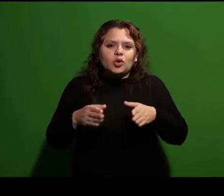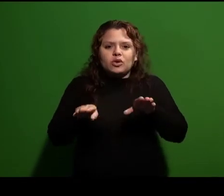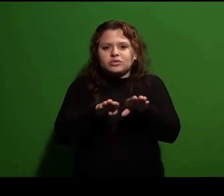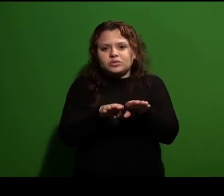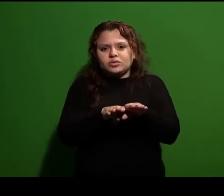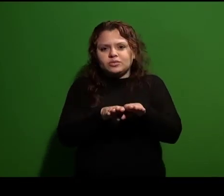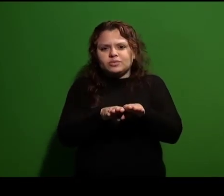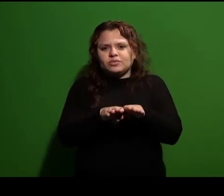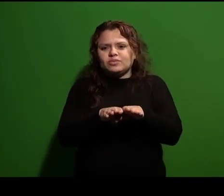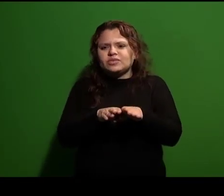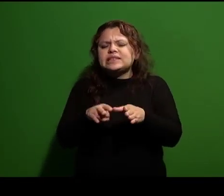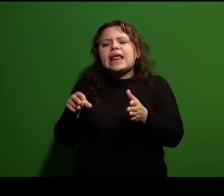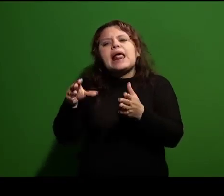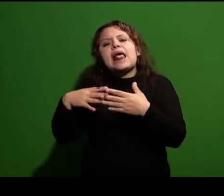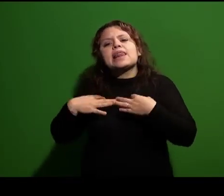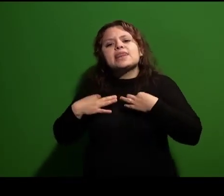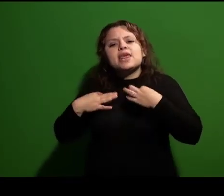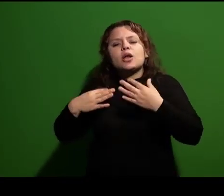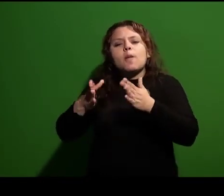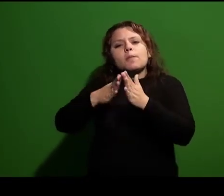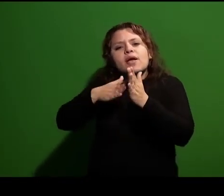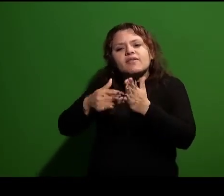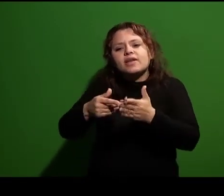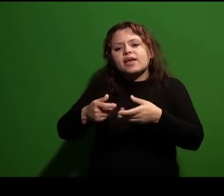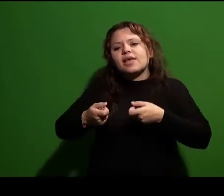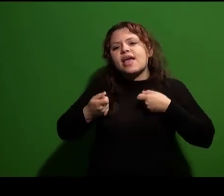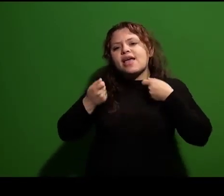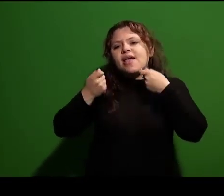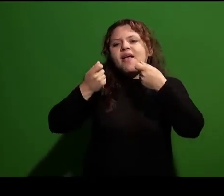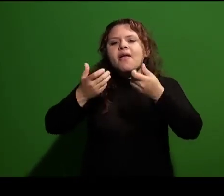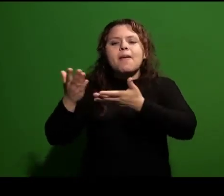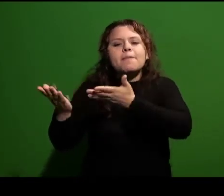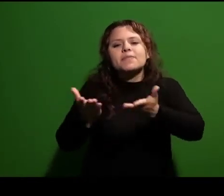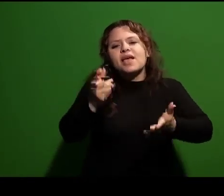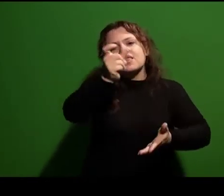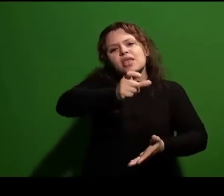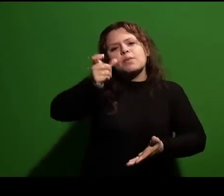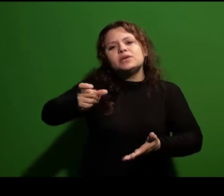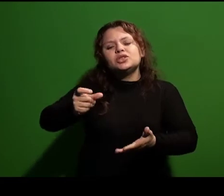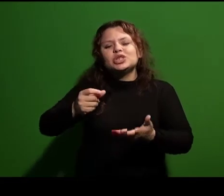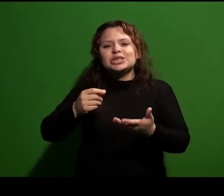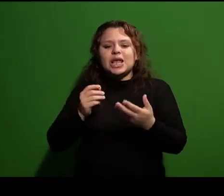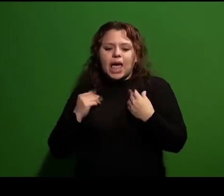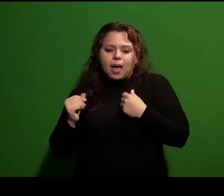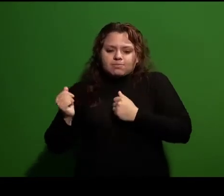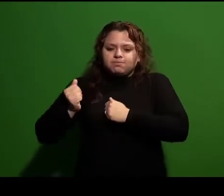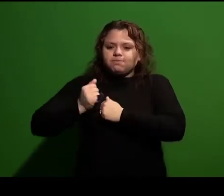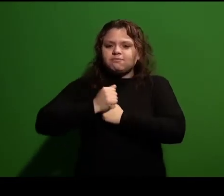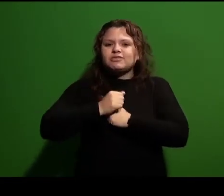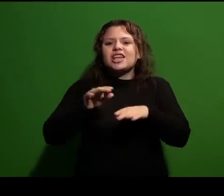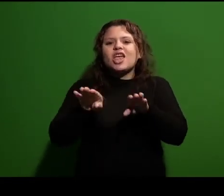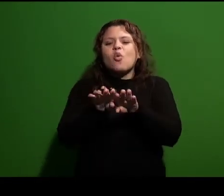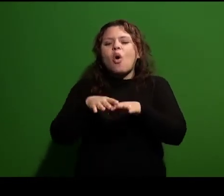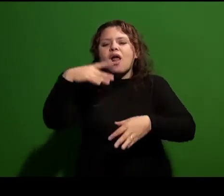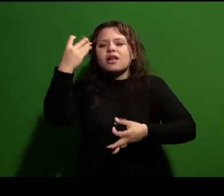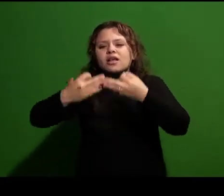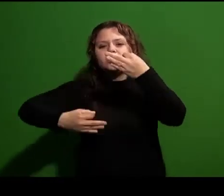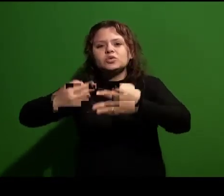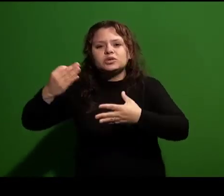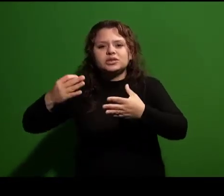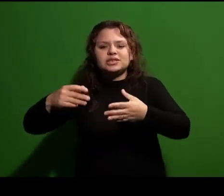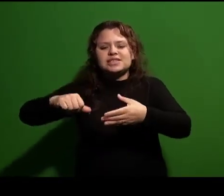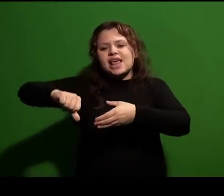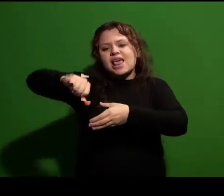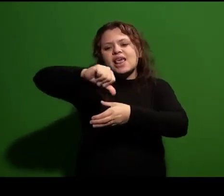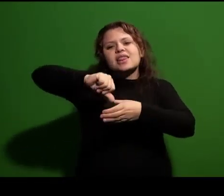amor. La ropa blanca que Él invita a que el alma vista es su propio manto de justicia, y